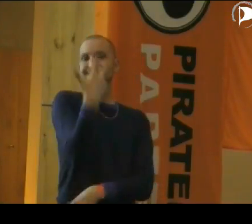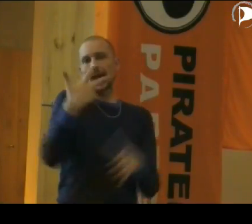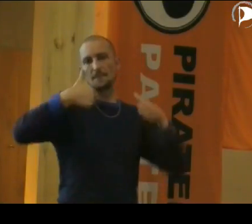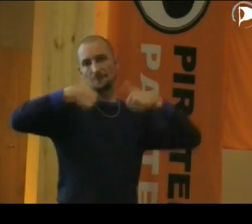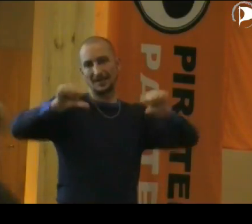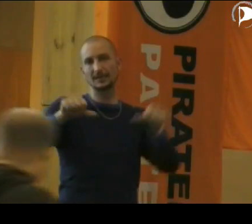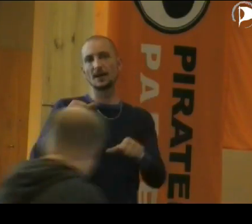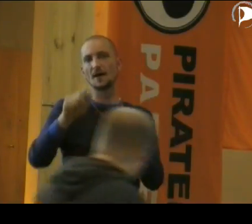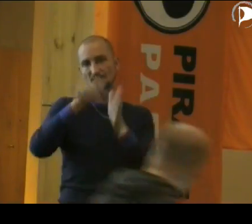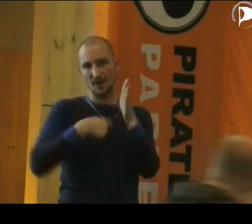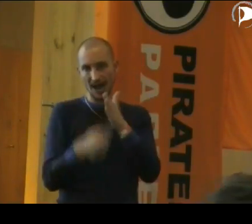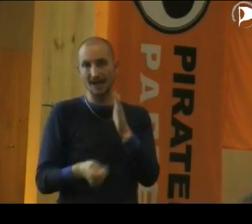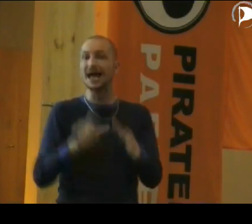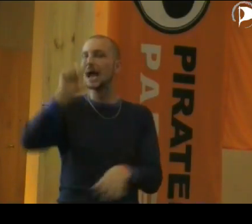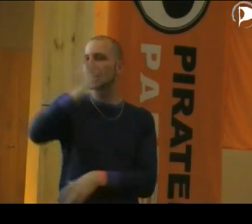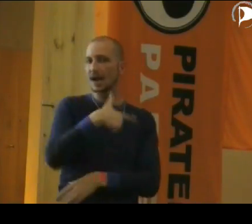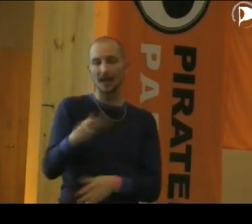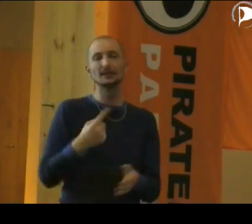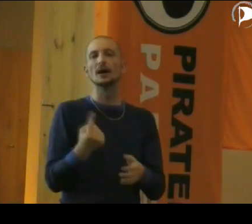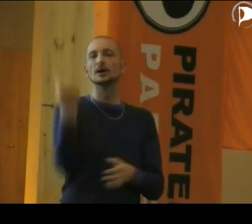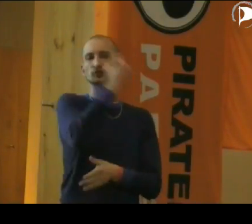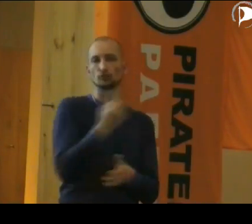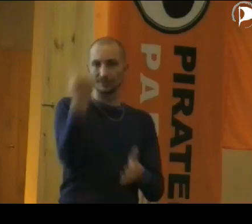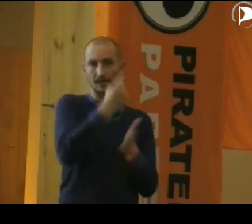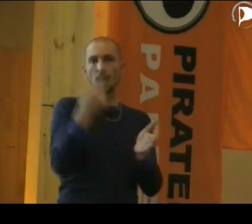das heißt hätten die